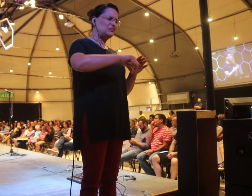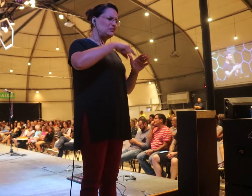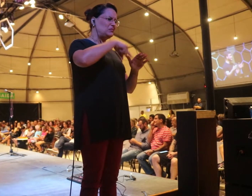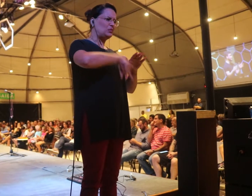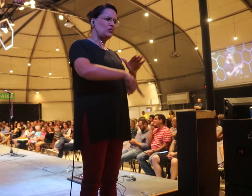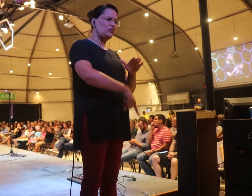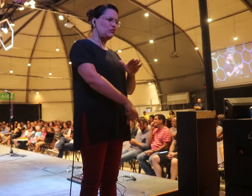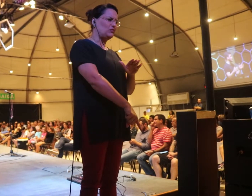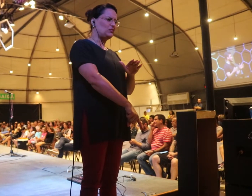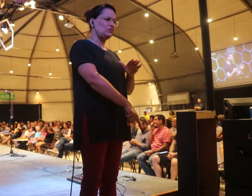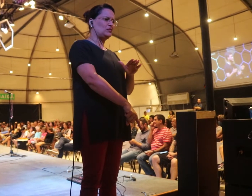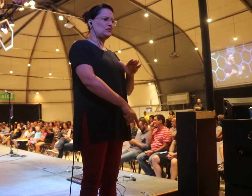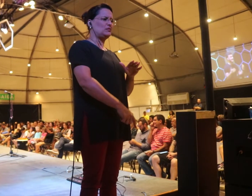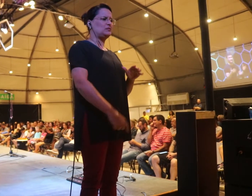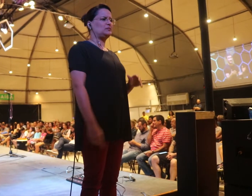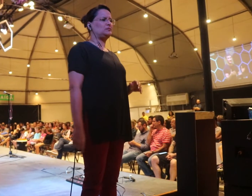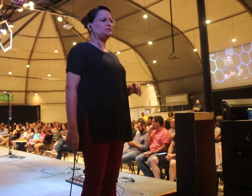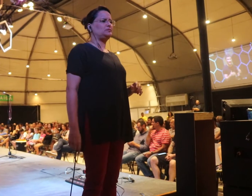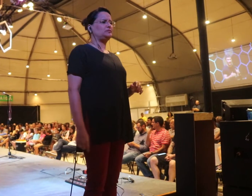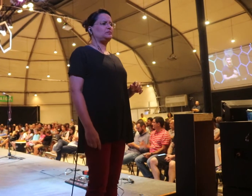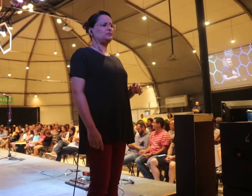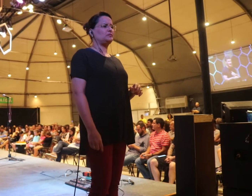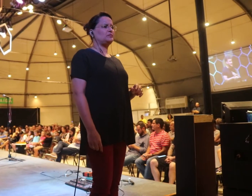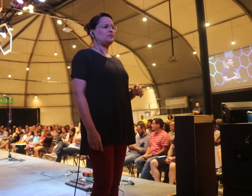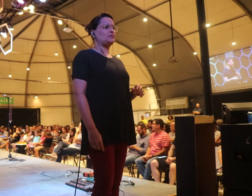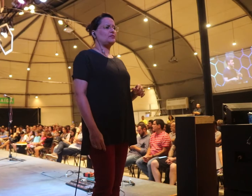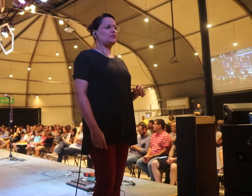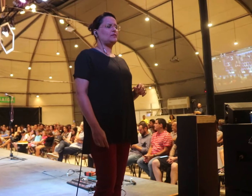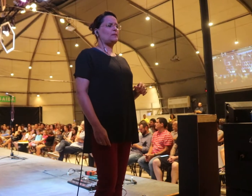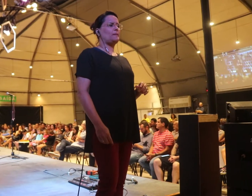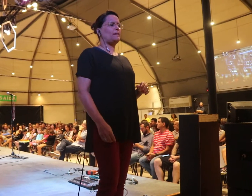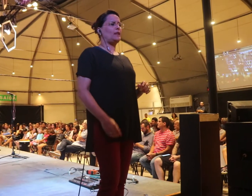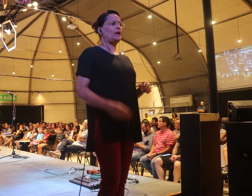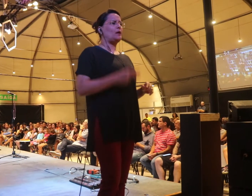Até então, o que ele estava falando era algo terrível,